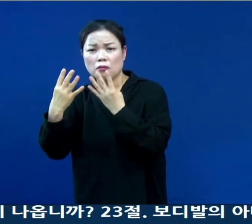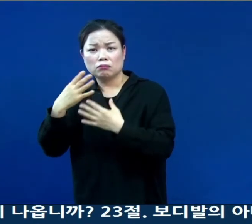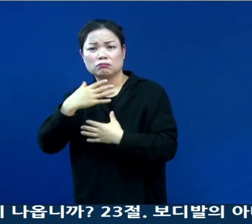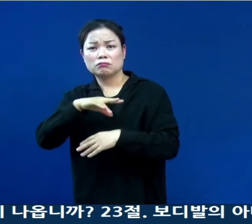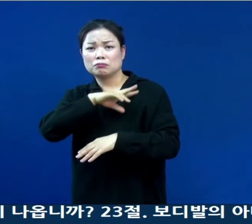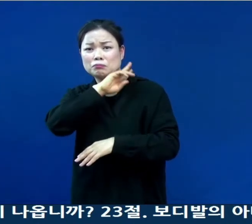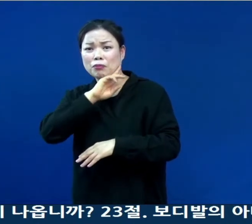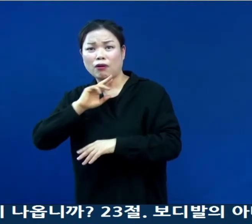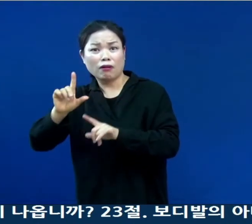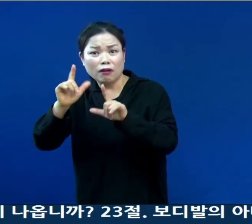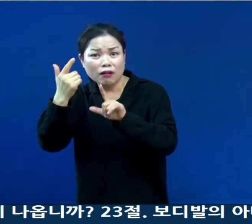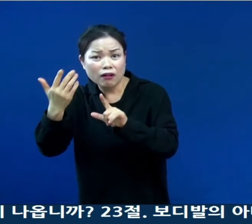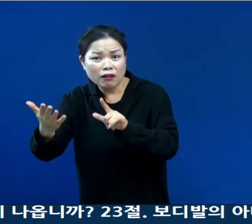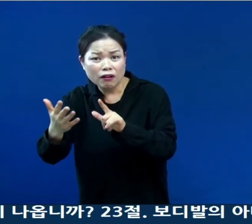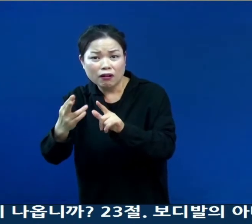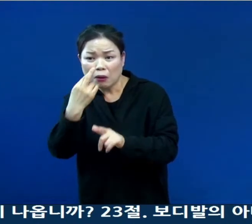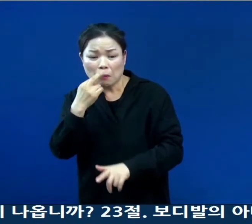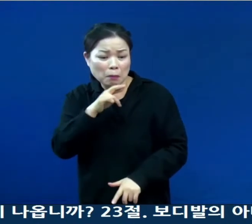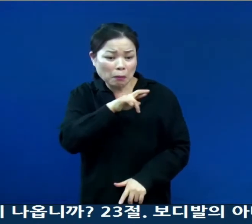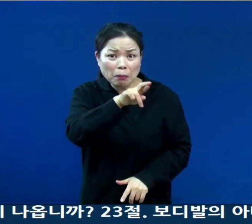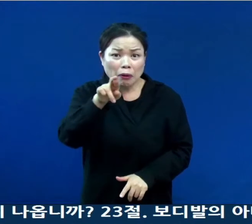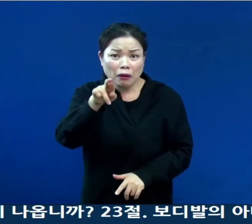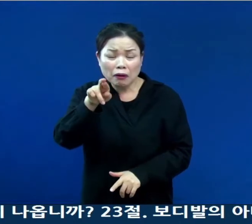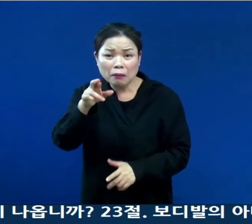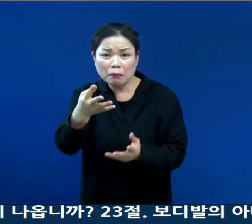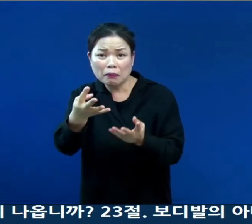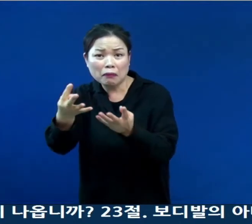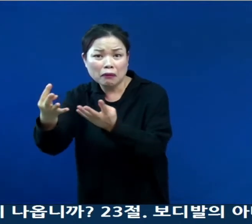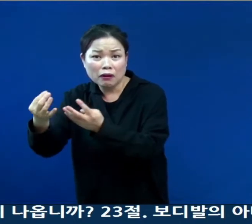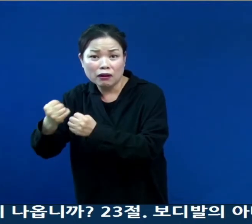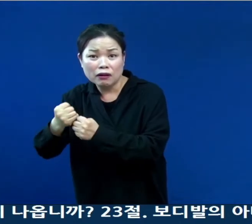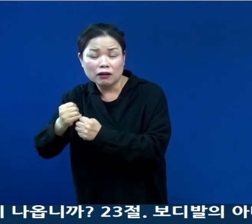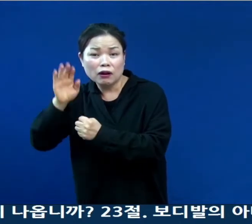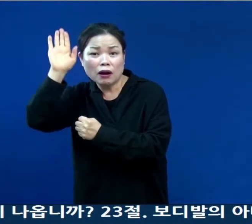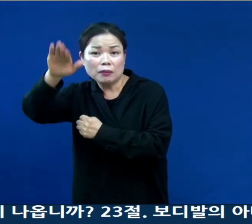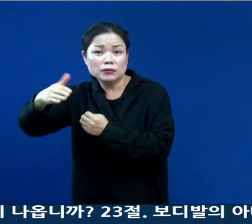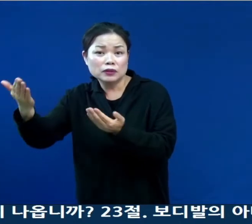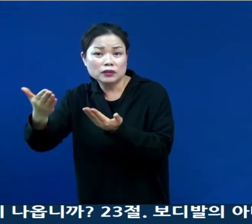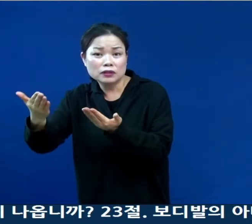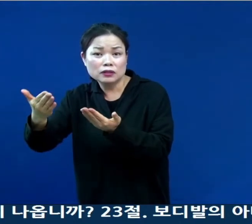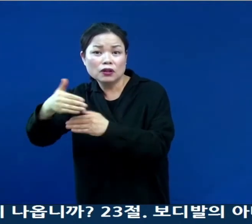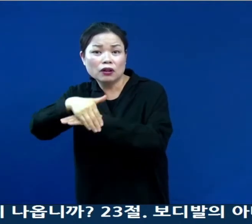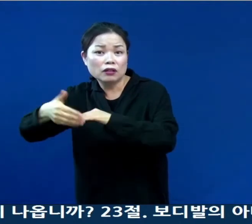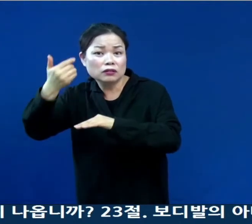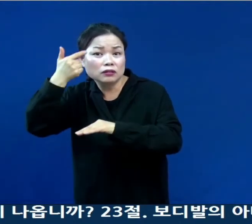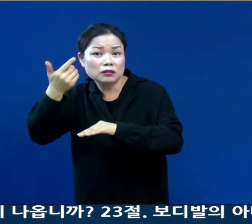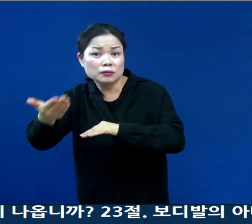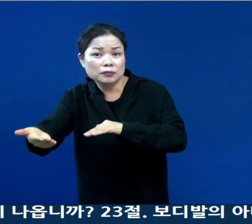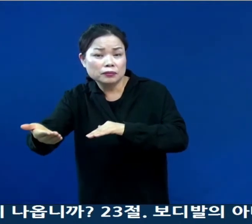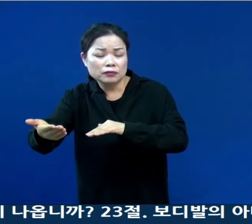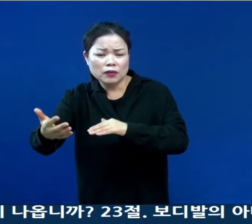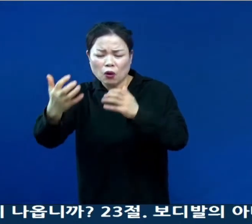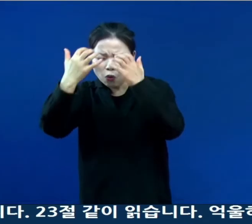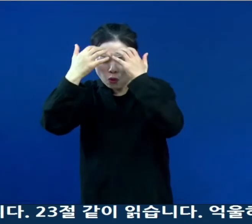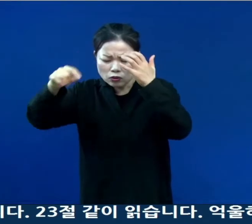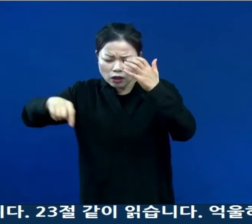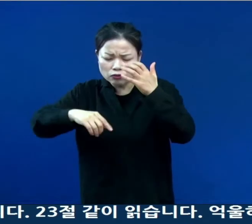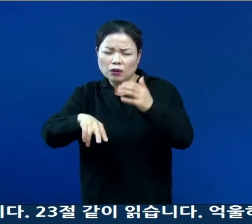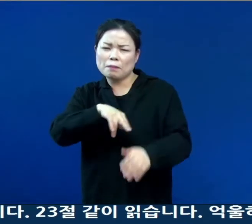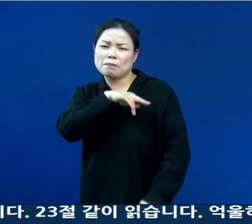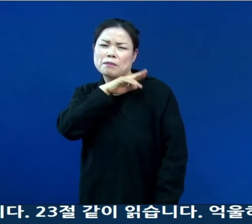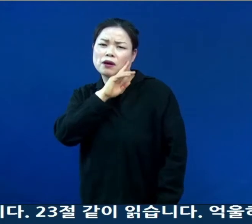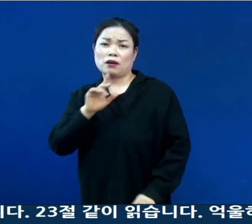것일까요? 인맥을 쌓아서 후위를 도모하는 일입니까? 고난 중에도 비교적 편하게 산